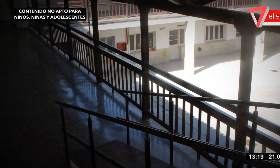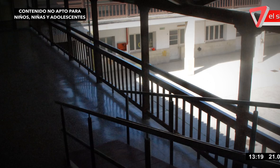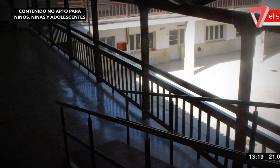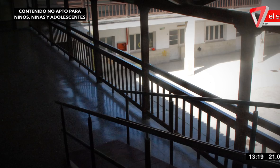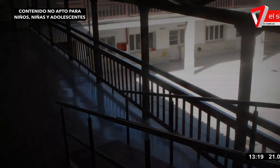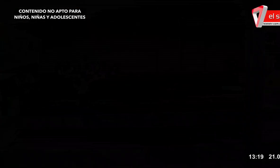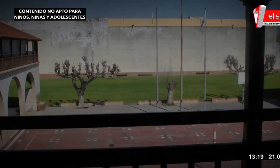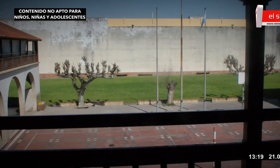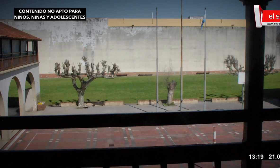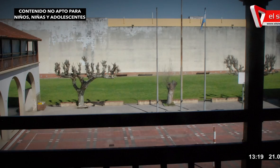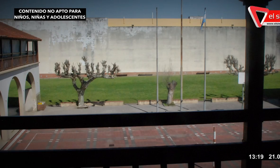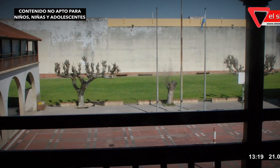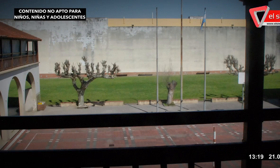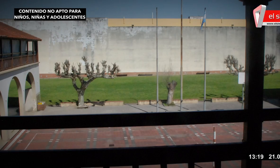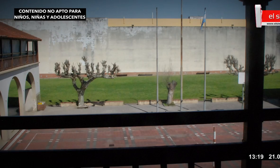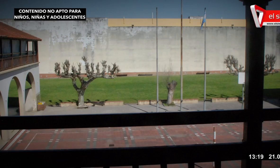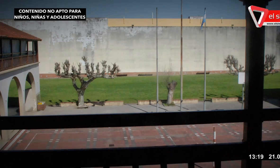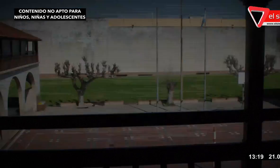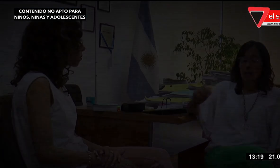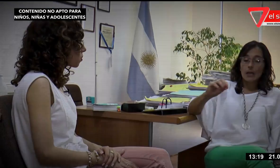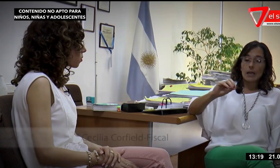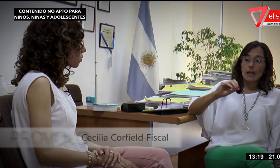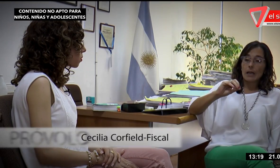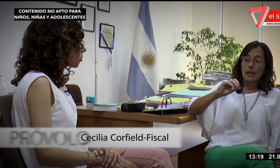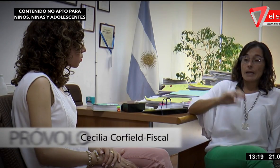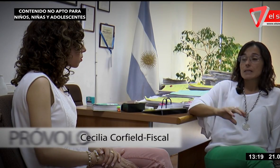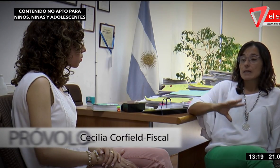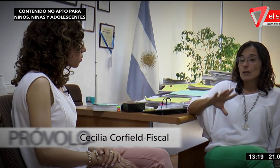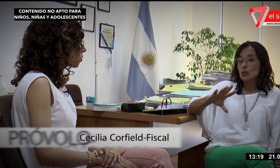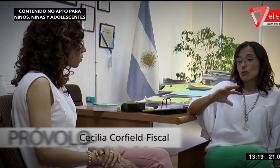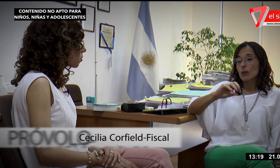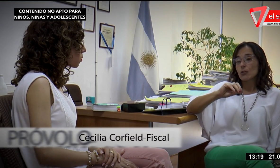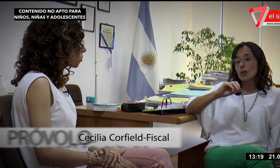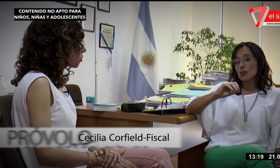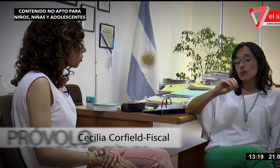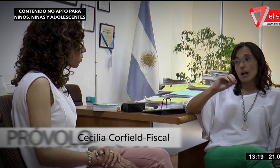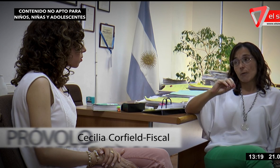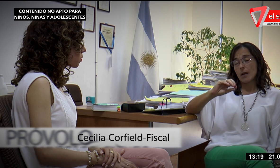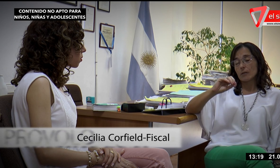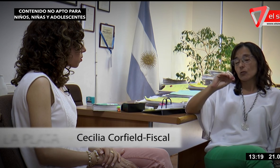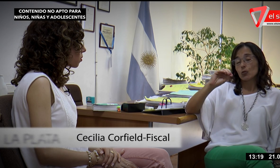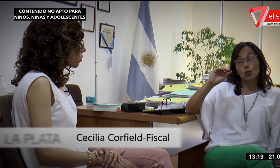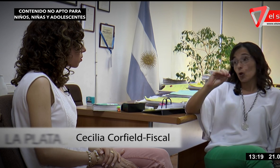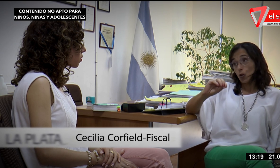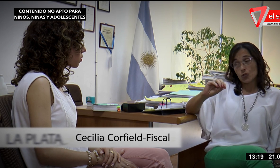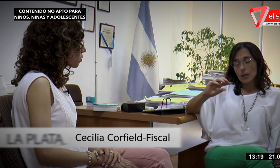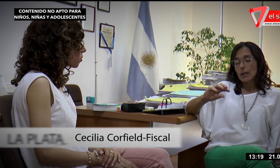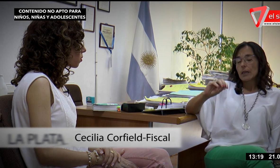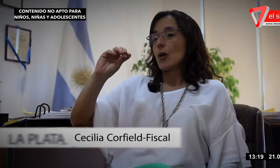tarde quedaban a expensas de los sacerdotes. En ese desarrollo es donde ellos hablan todos de